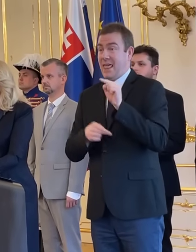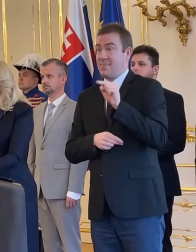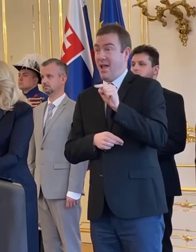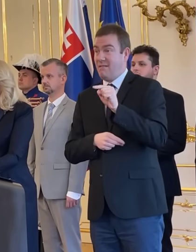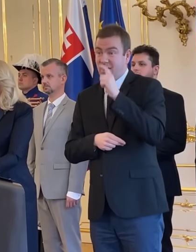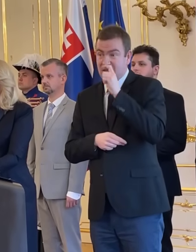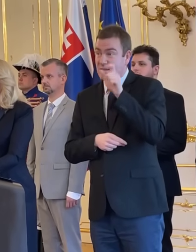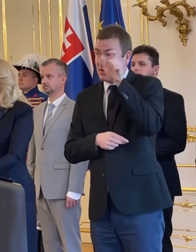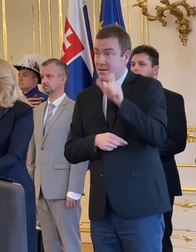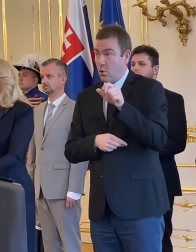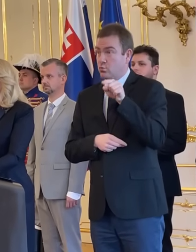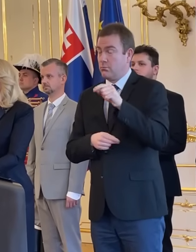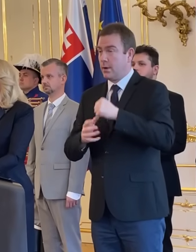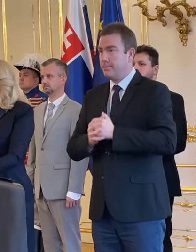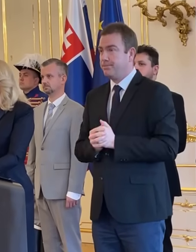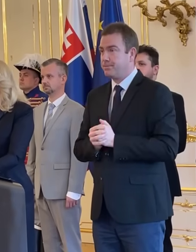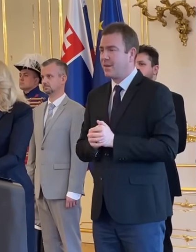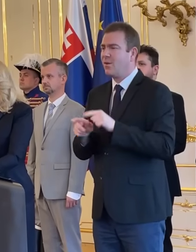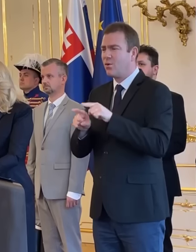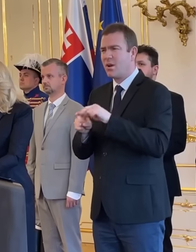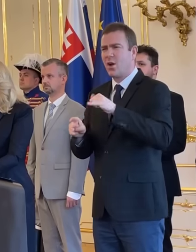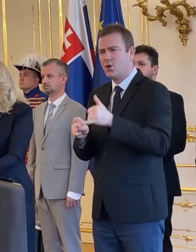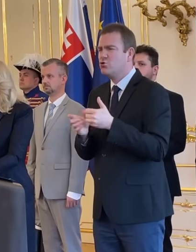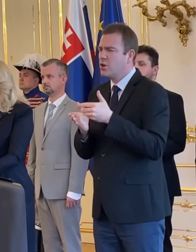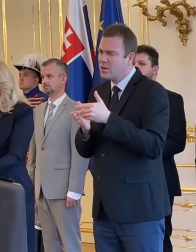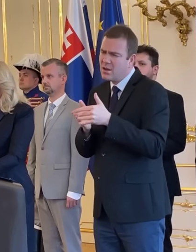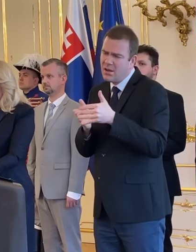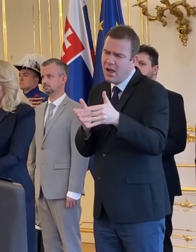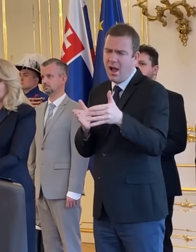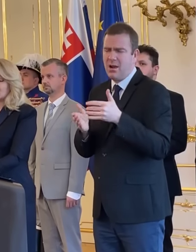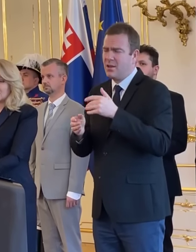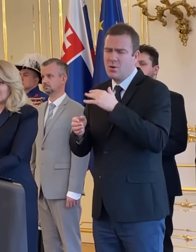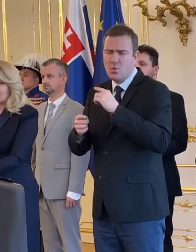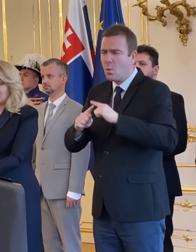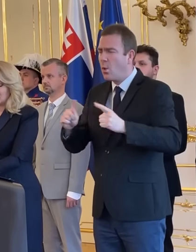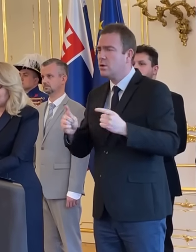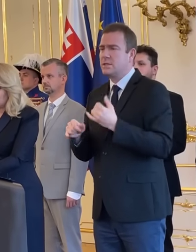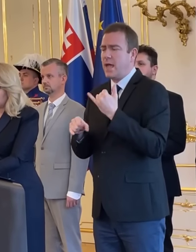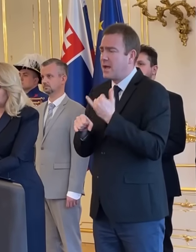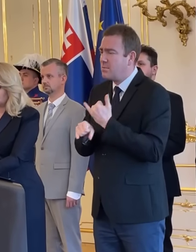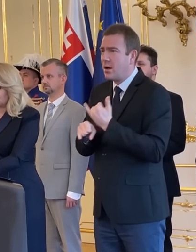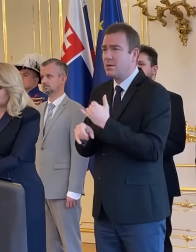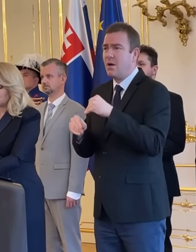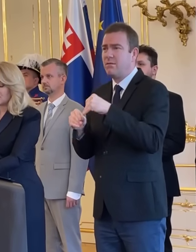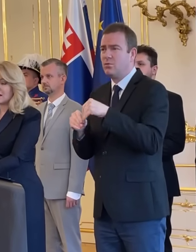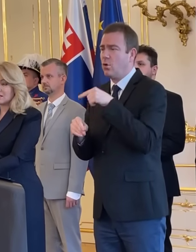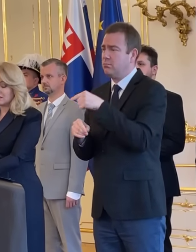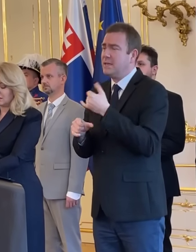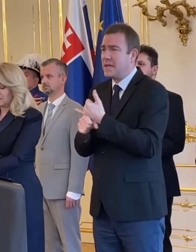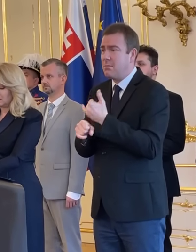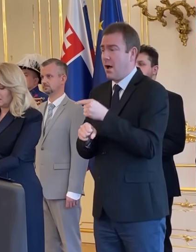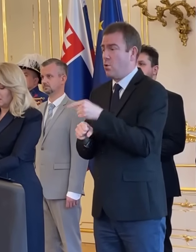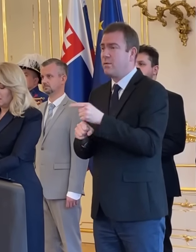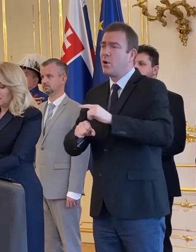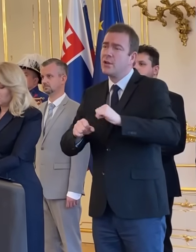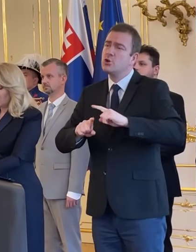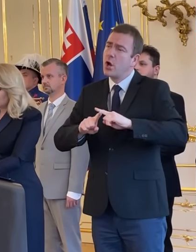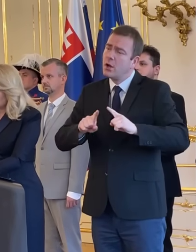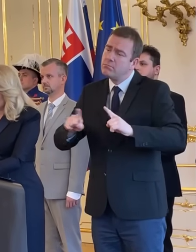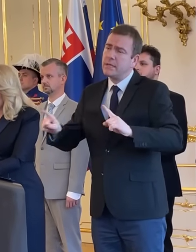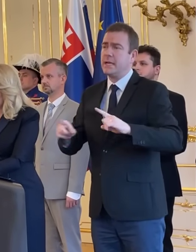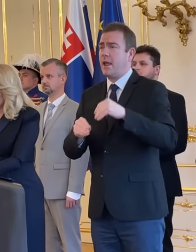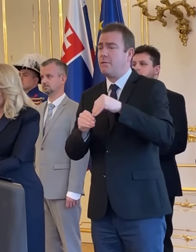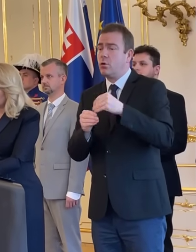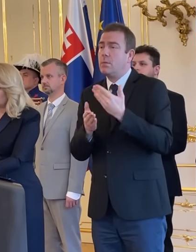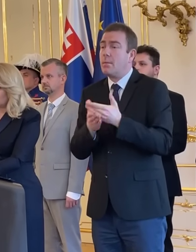a nedostatkov by sa dalo samozrejme dlho pokračovať. Nejde teda ani zďaleka iba o tému znásilnenia,